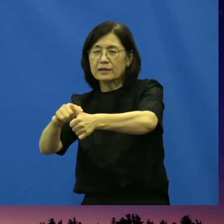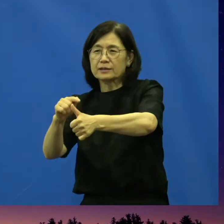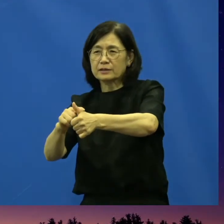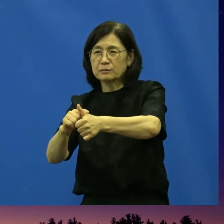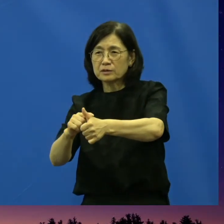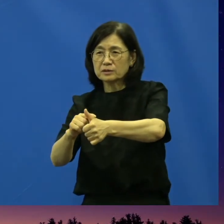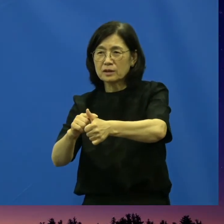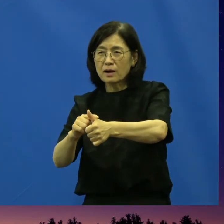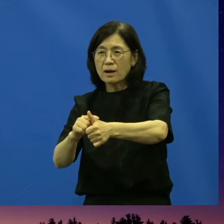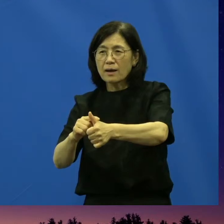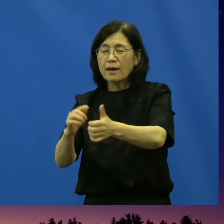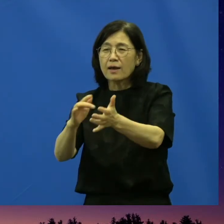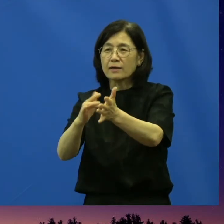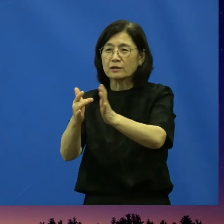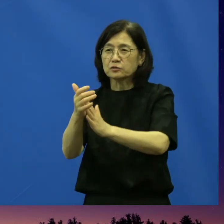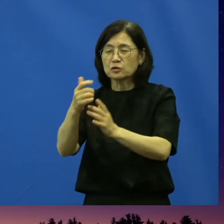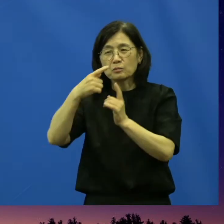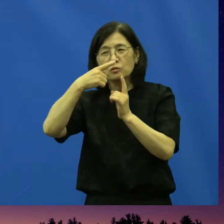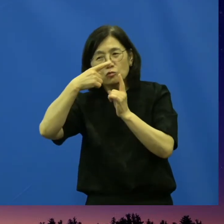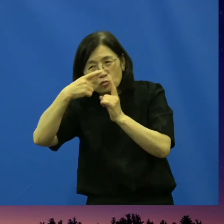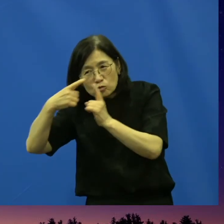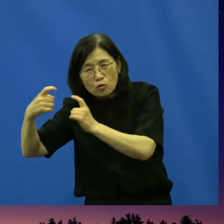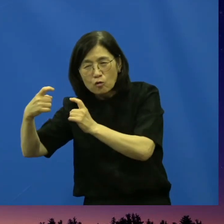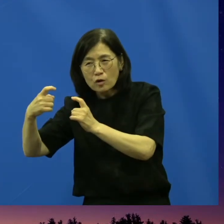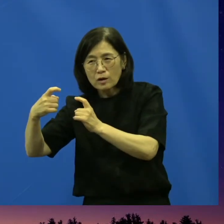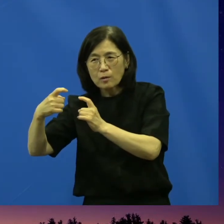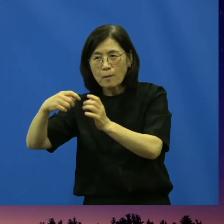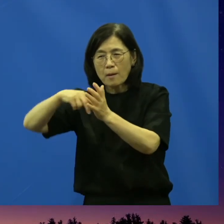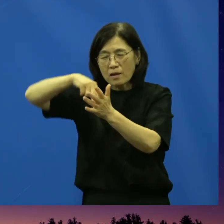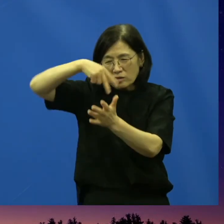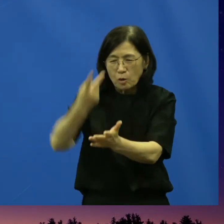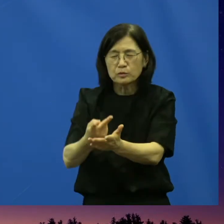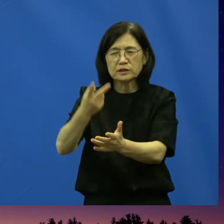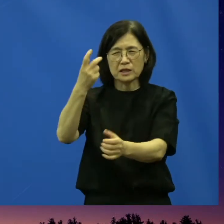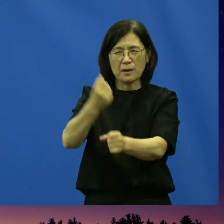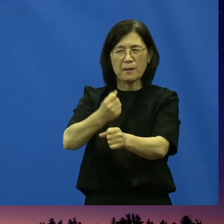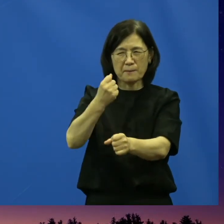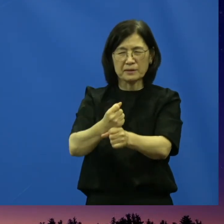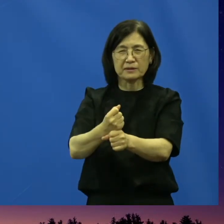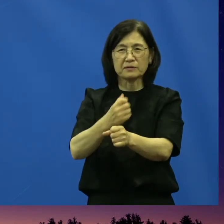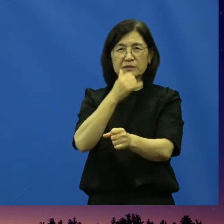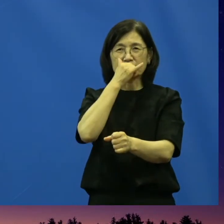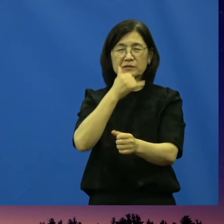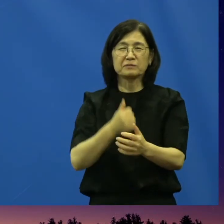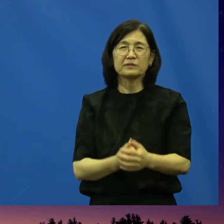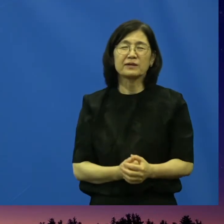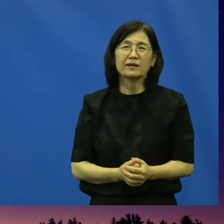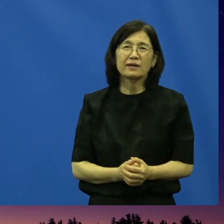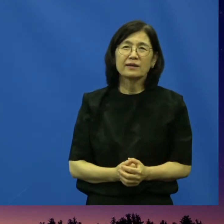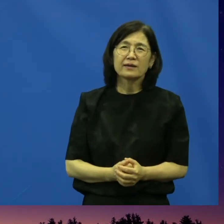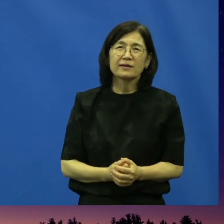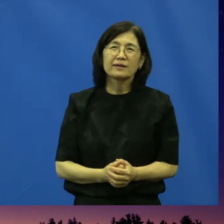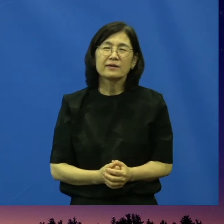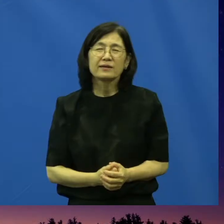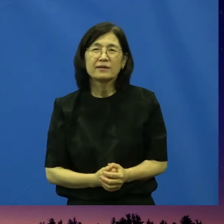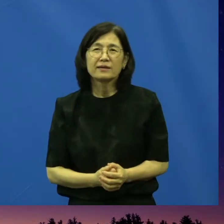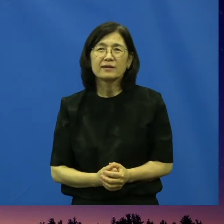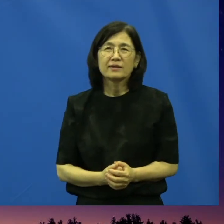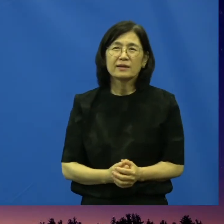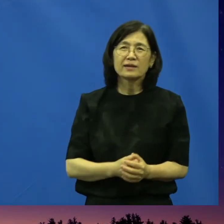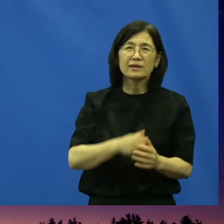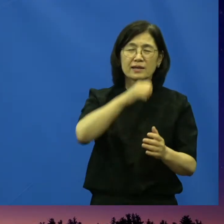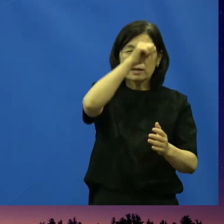여러분. 오늘 에덴 동산에 시작했던 그 마귀는 예수님에게, 그 예수님뿐만 아니라 인류 역사의 모든